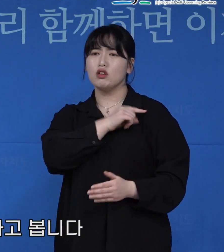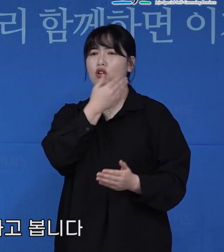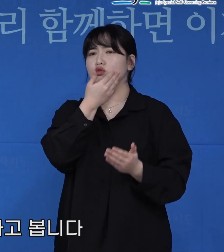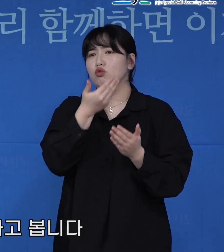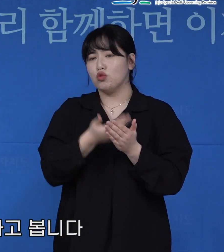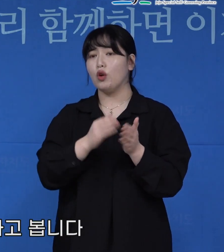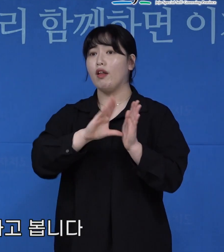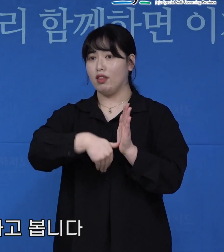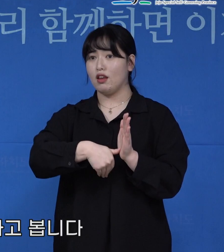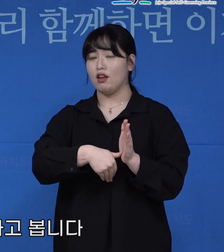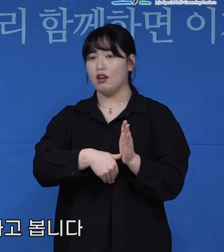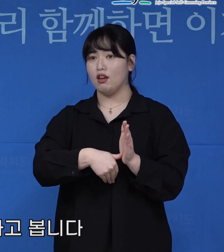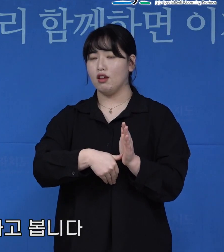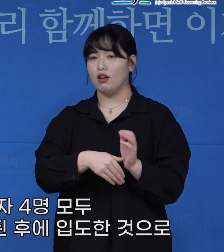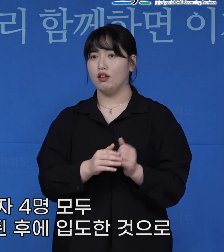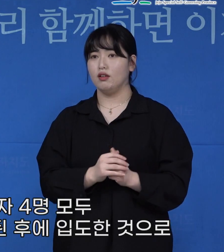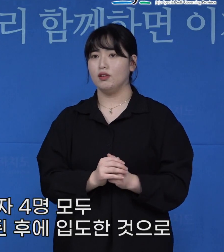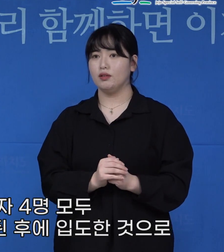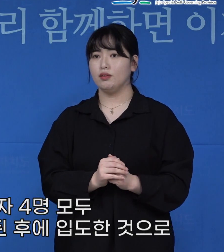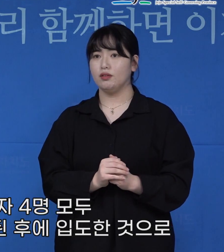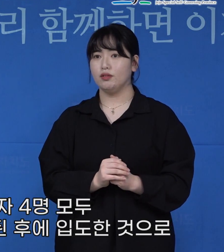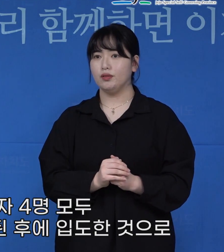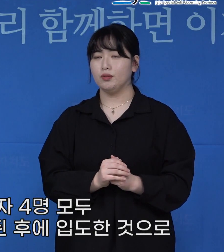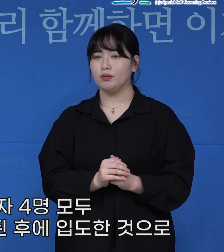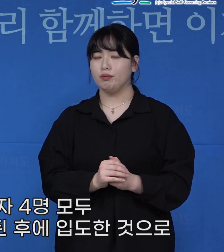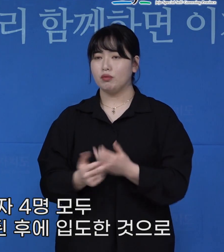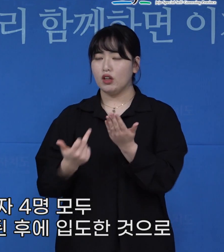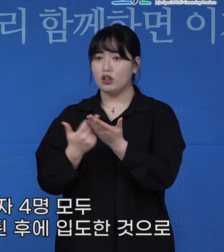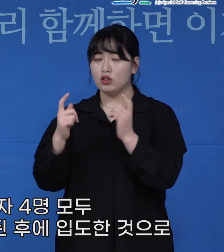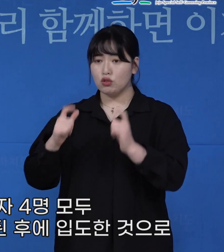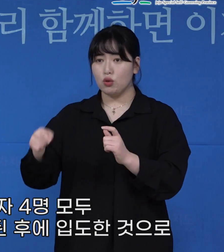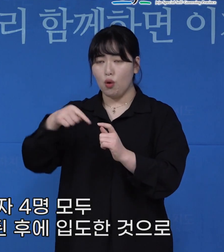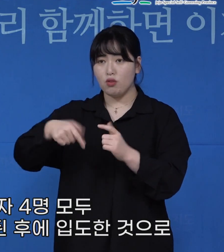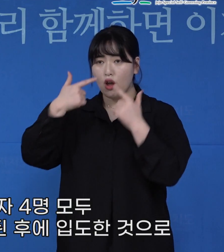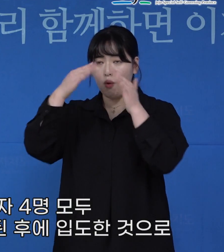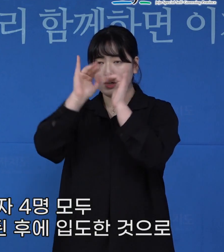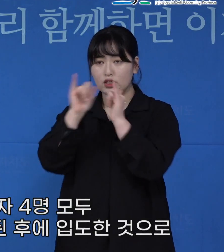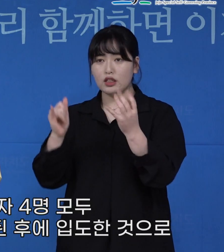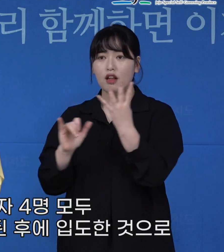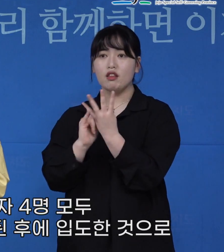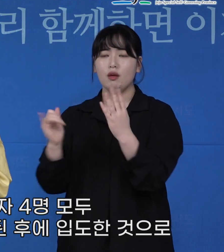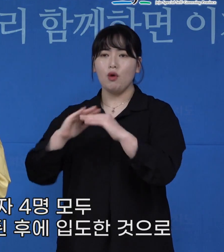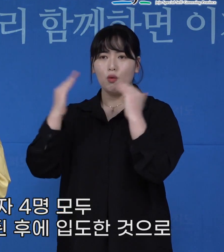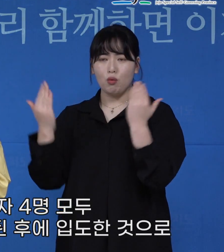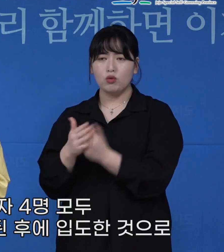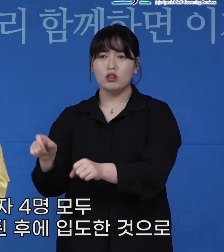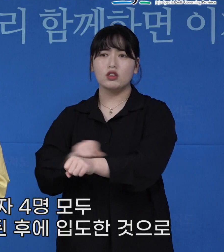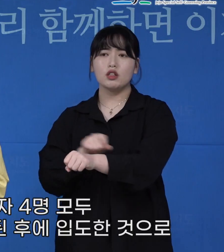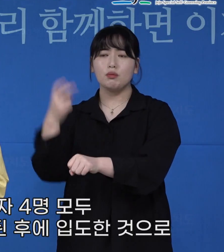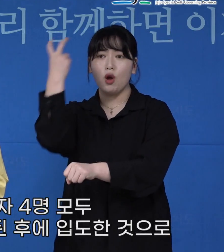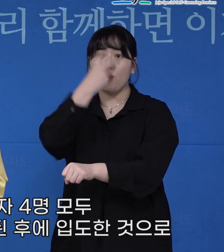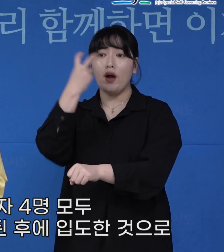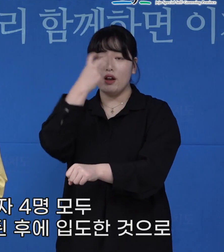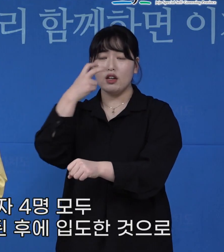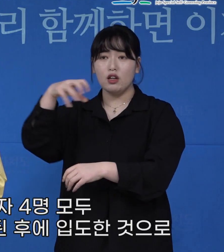중요한 시기라고 봅니다. 제주도 내 확진자 4명 모두